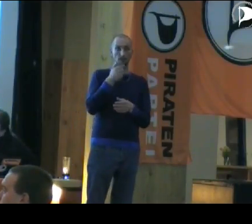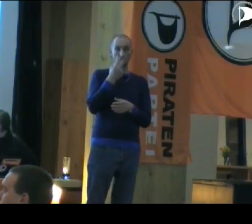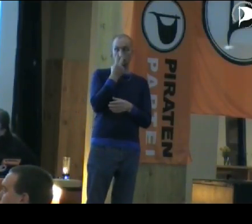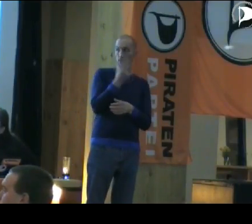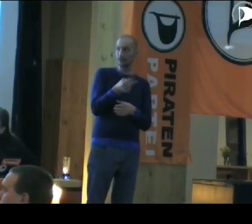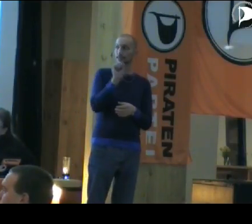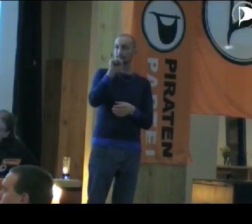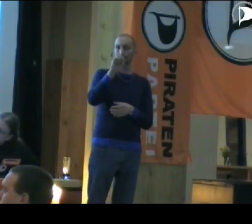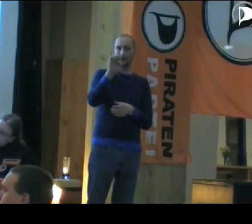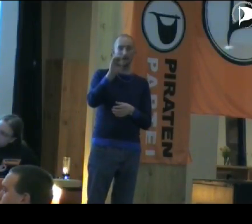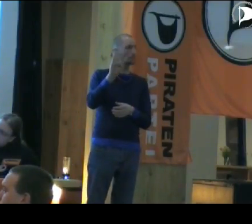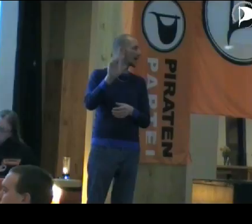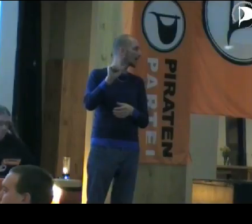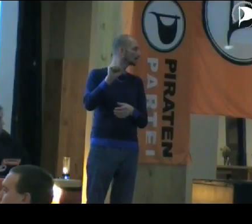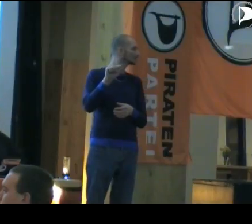schließen